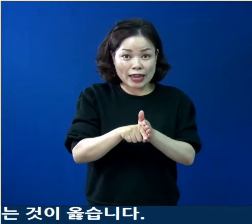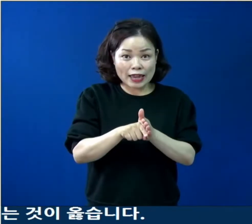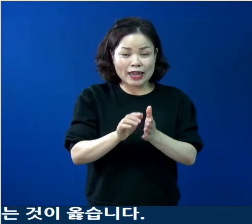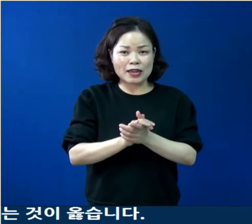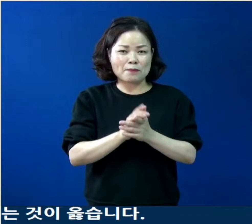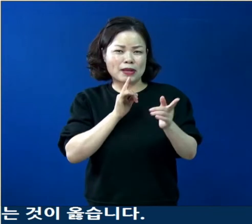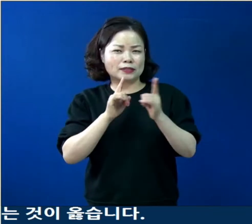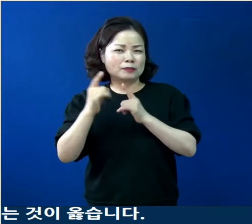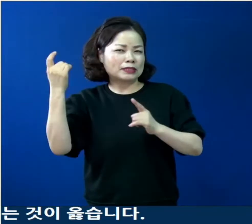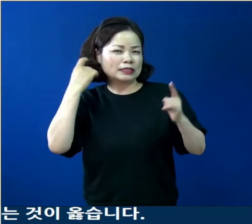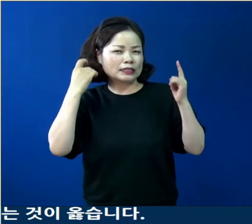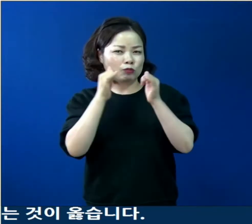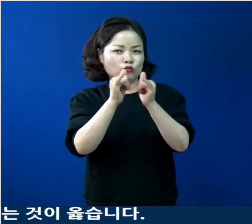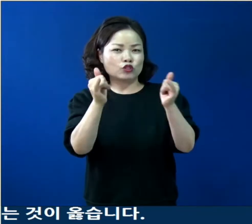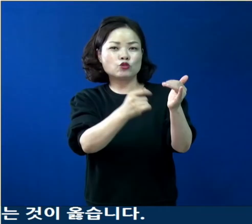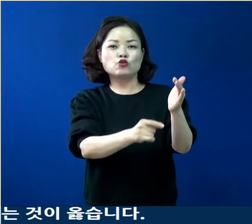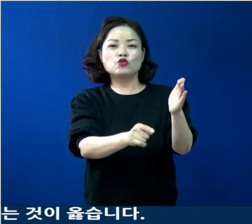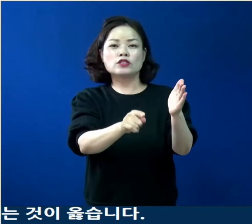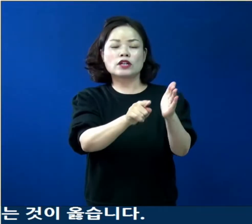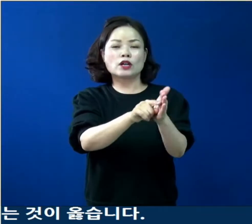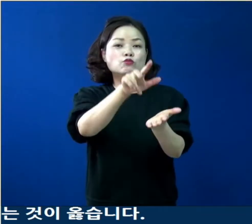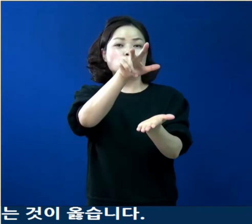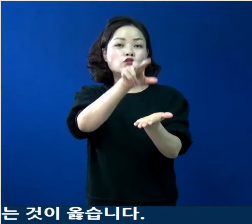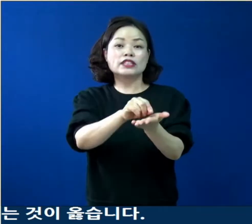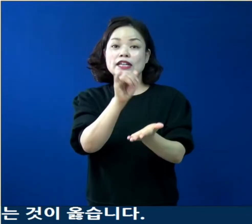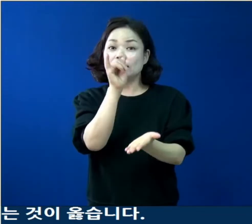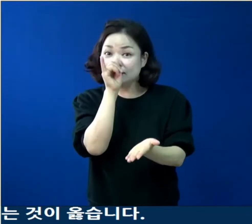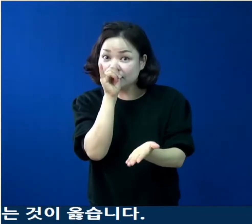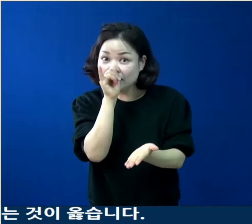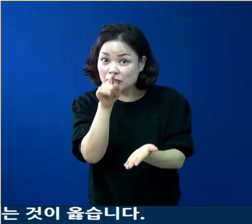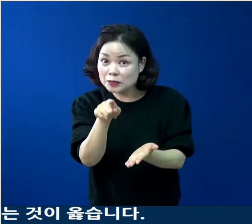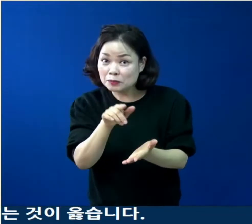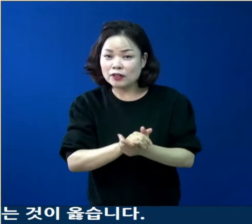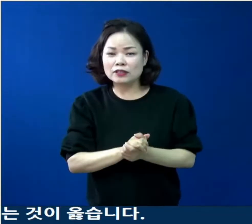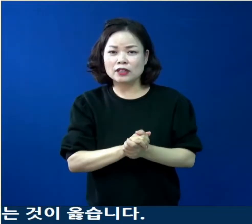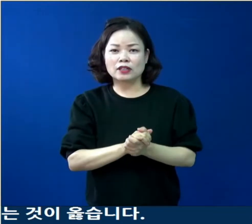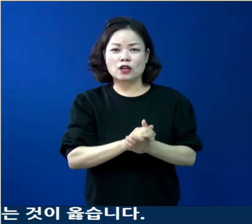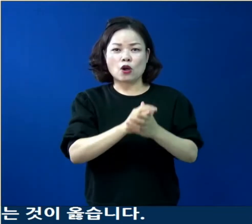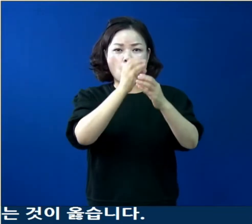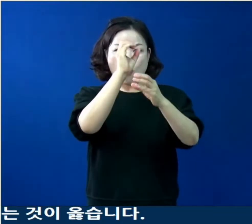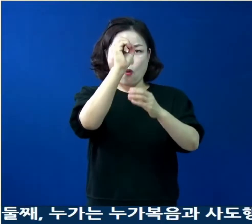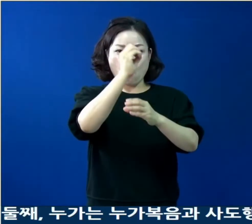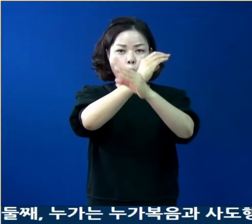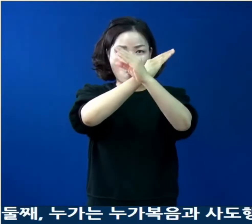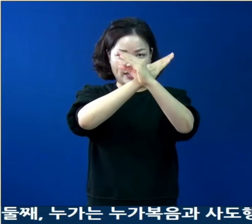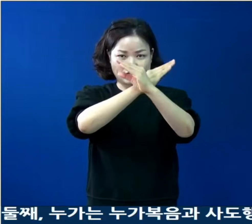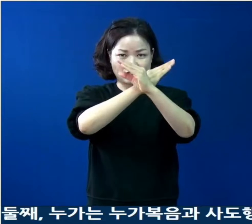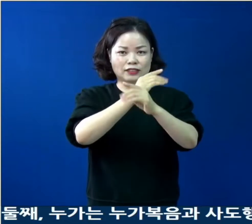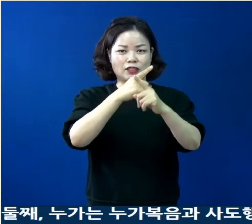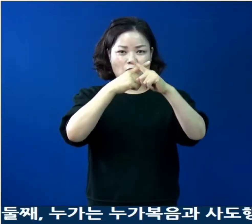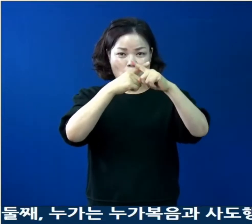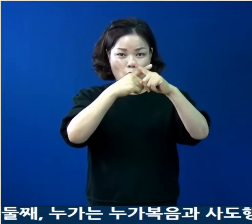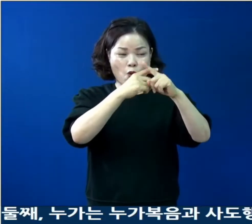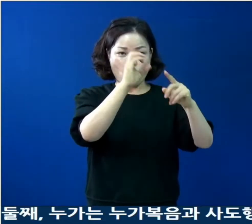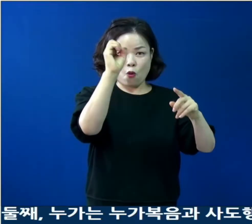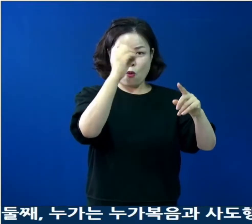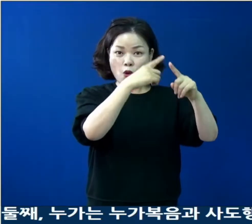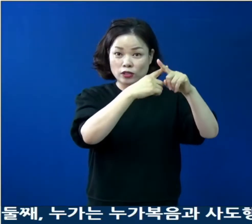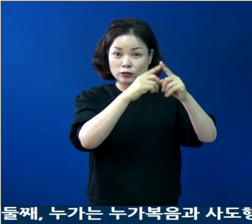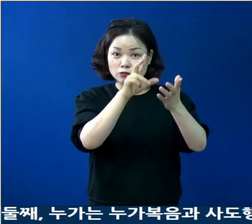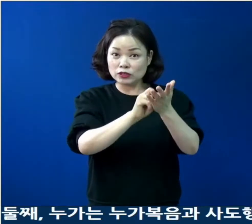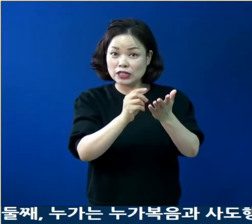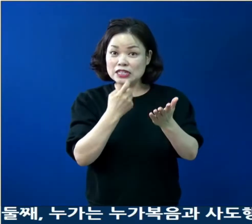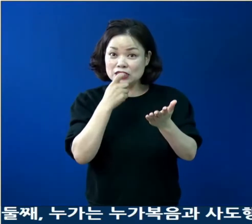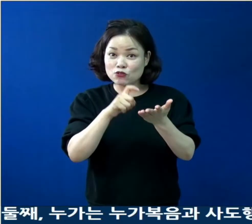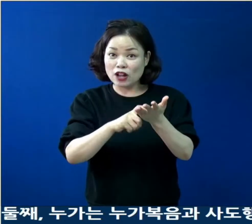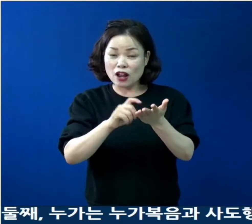같이 말씀을 들으시는 분들에게는 문제가 나가 있는데, 이번에는 OX 문제입니다. 여러분, OX 문제가 쉬울 것 같습니까?